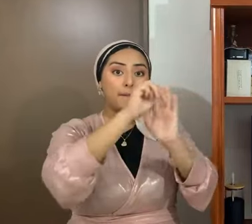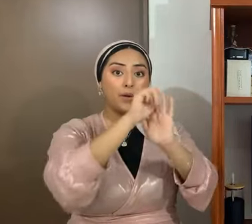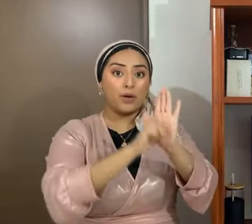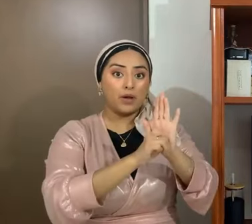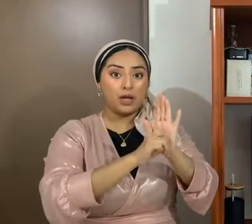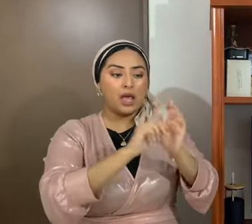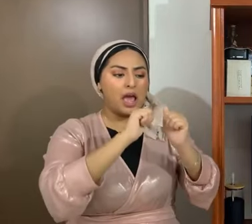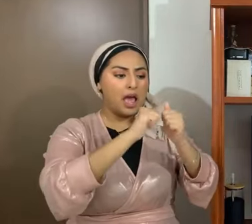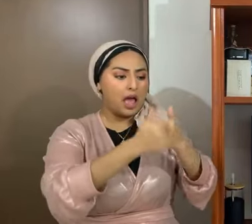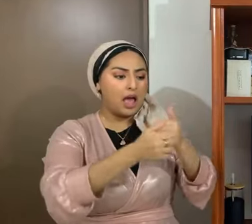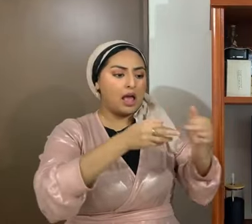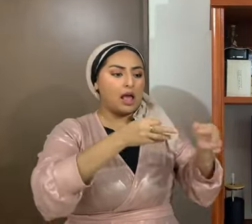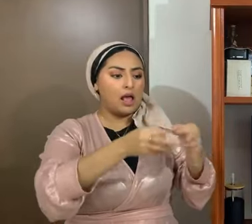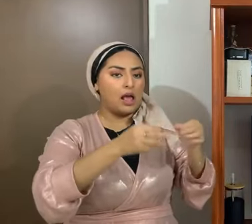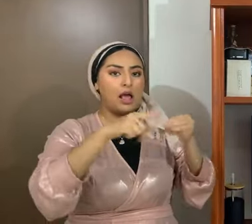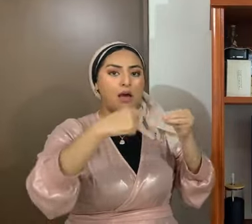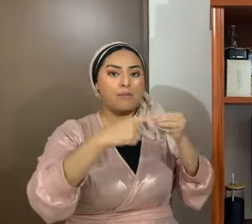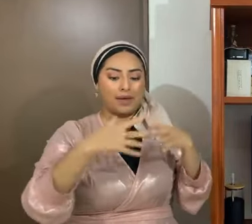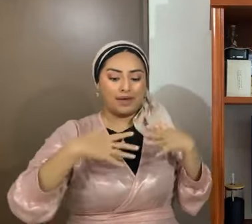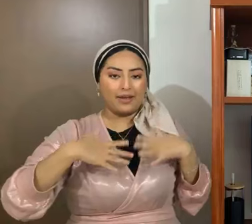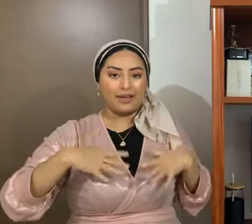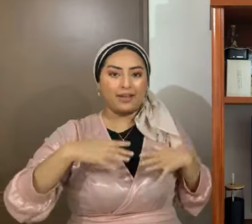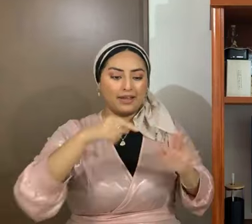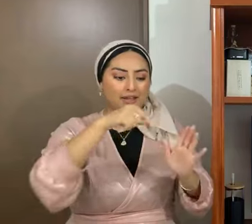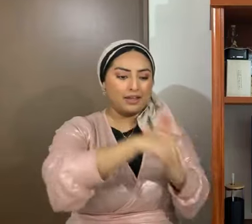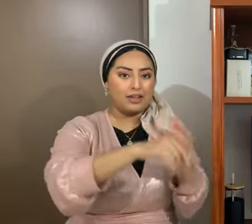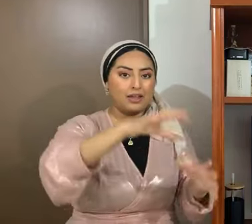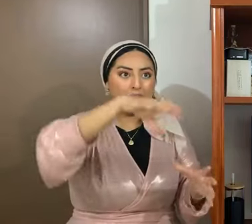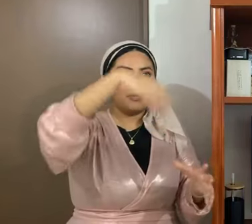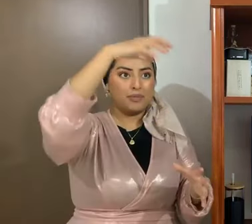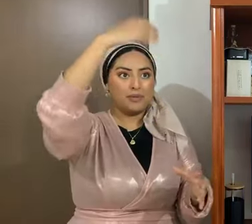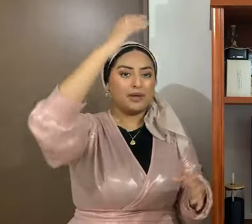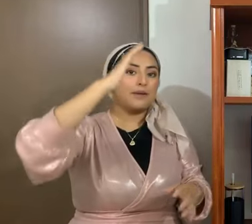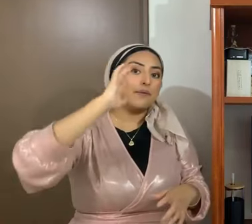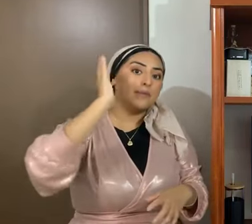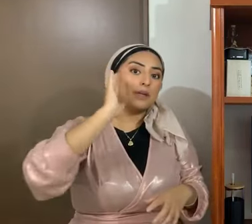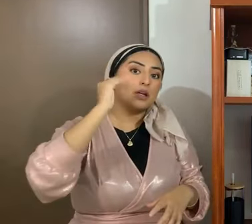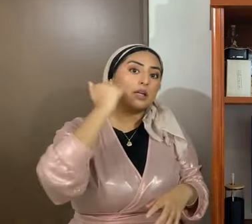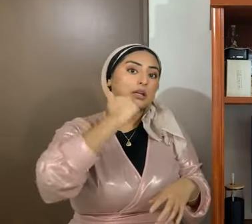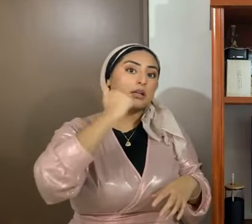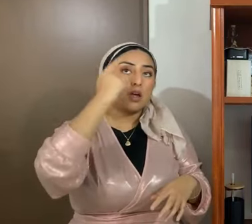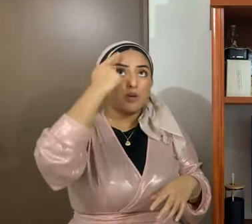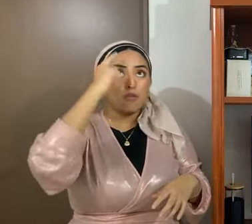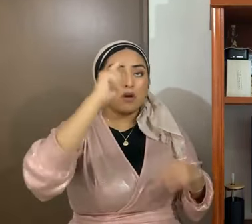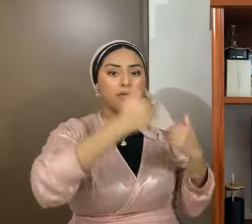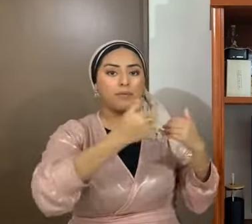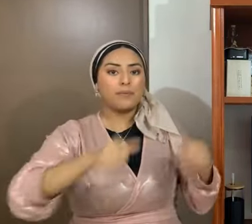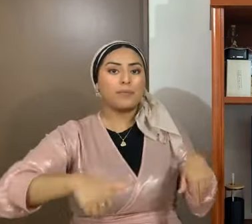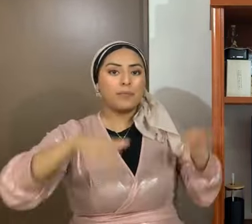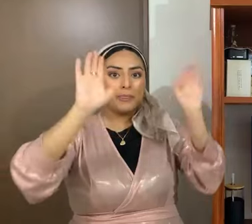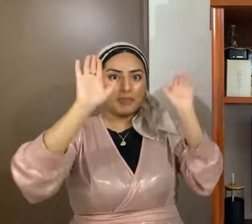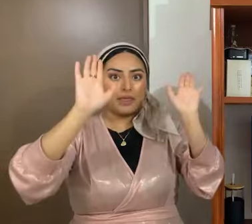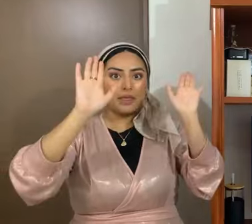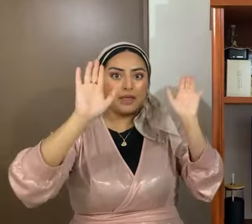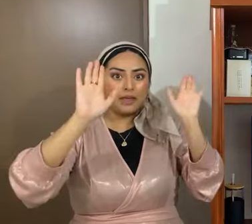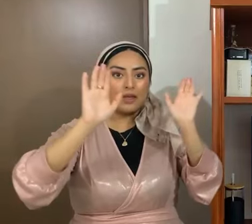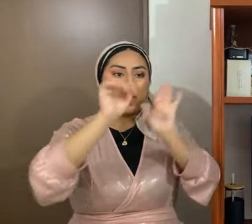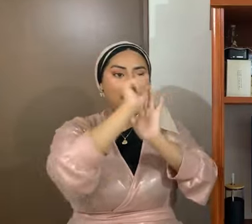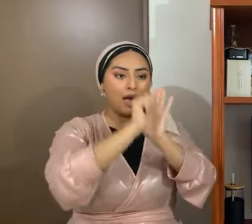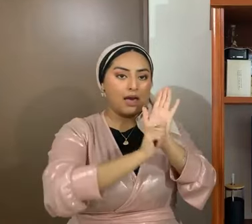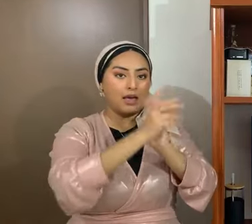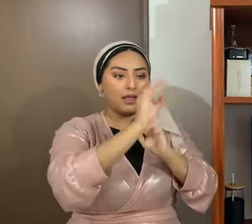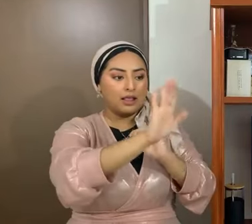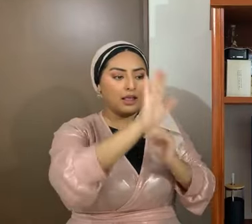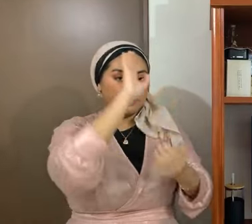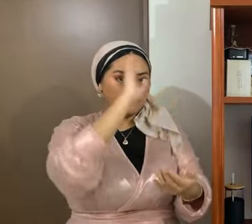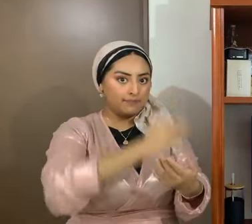cada uno de los mandamientos acerca de los sacrificios que se tenían que hacer para el apartamiento, para la consagración de